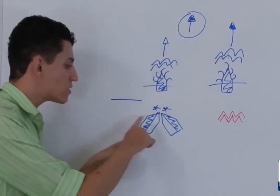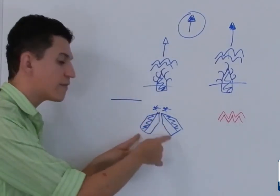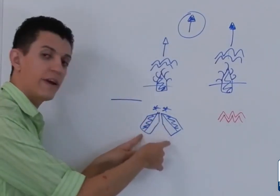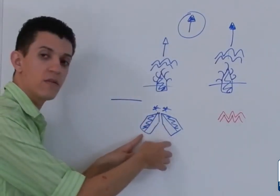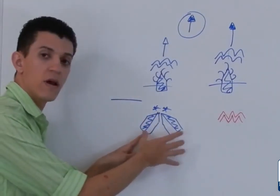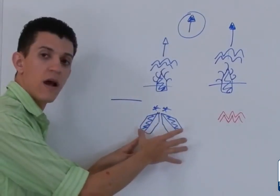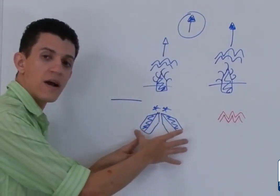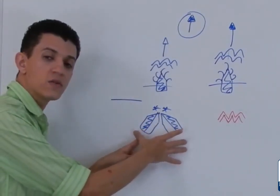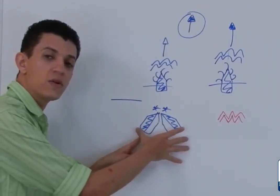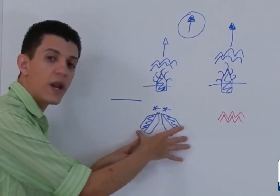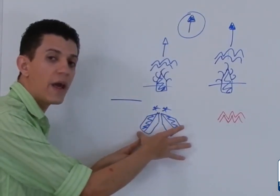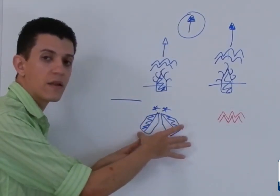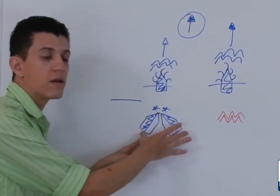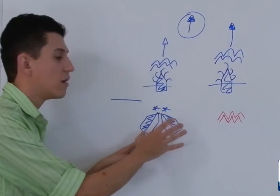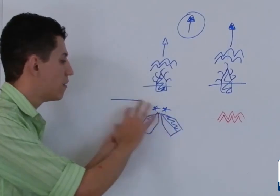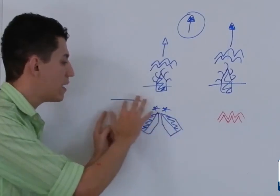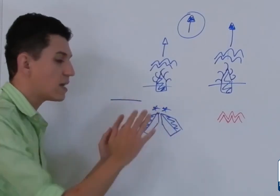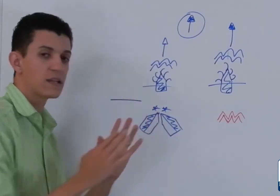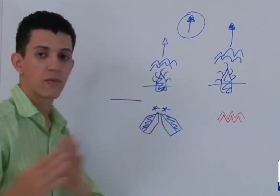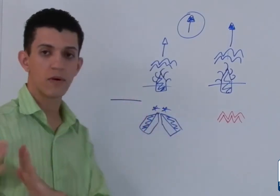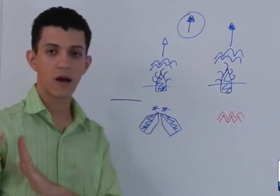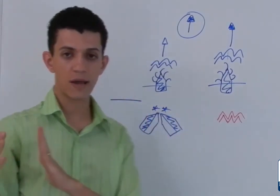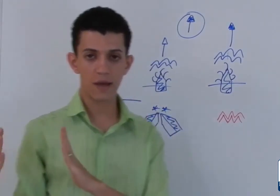sendo feito à sua direita, nesse exemplo aqui.